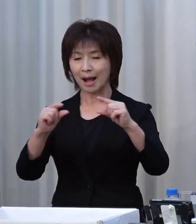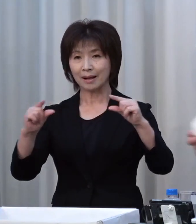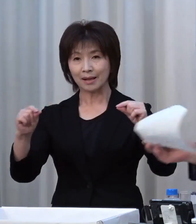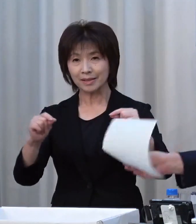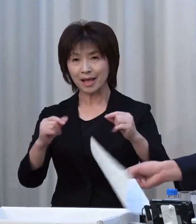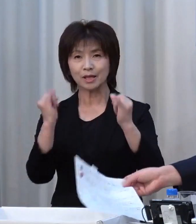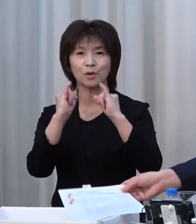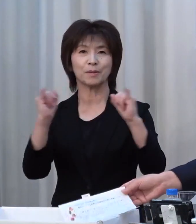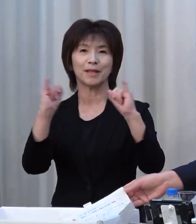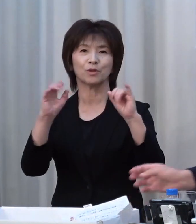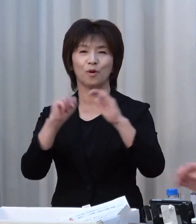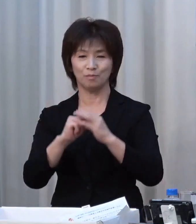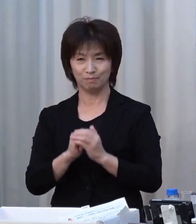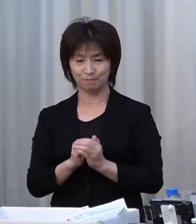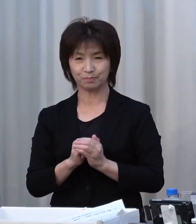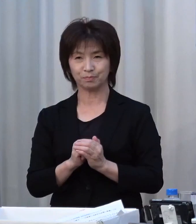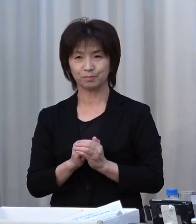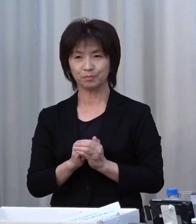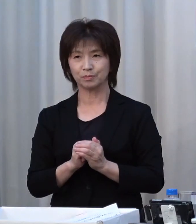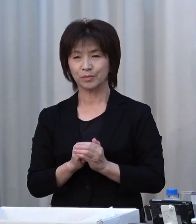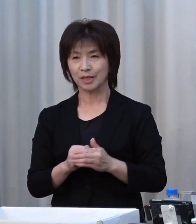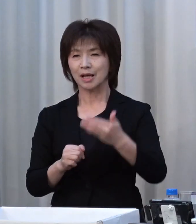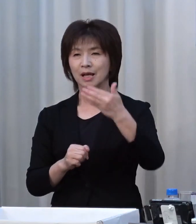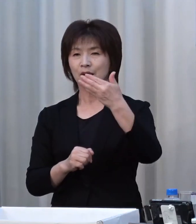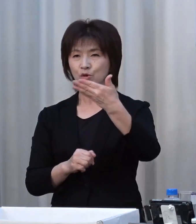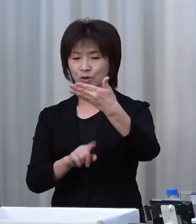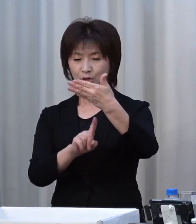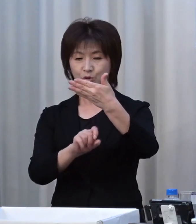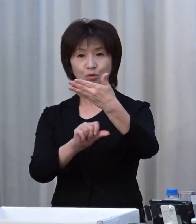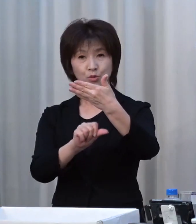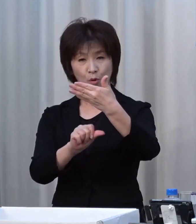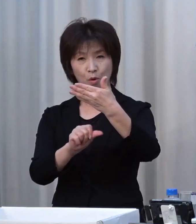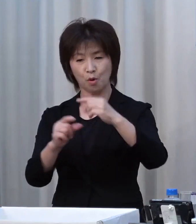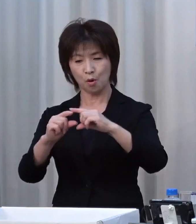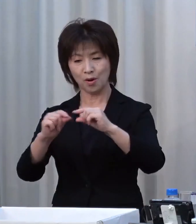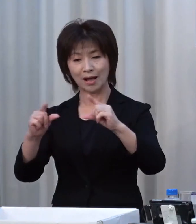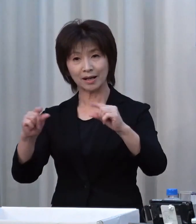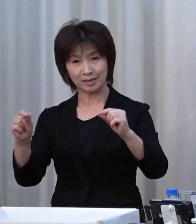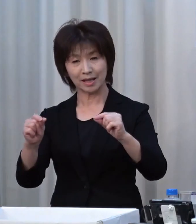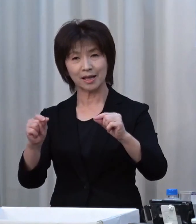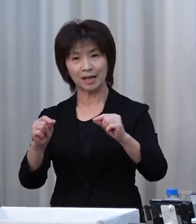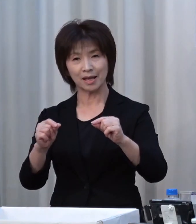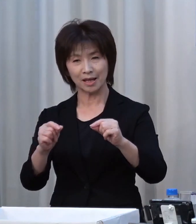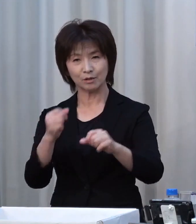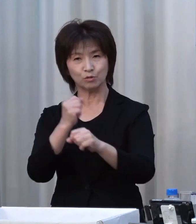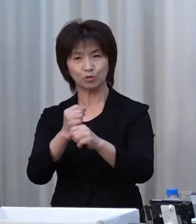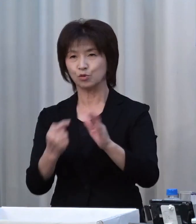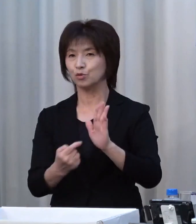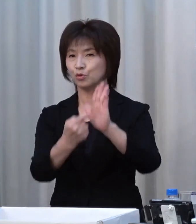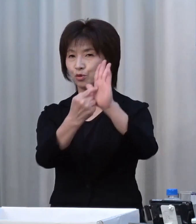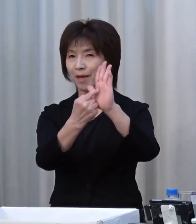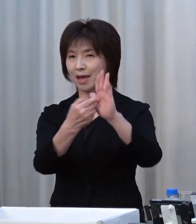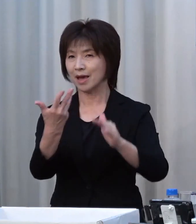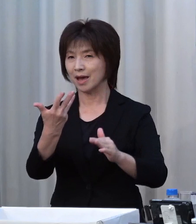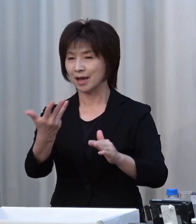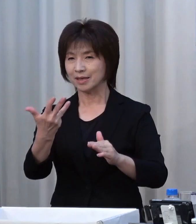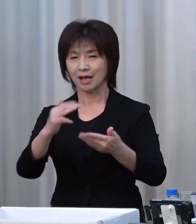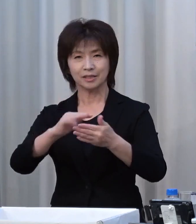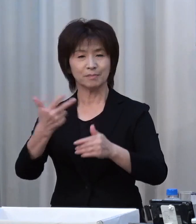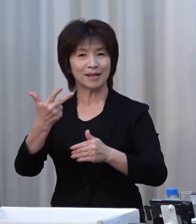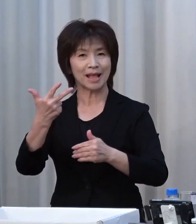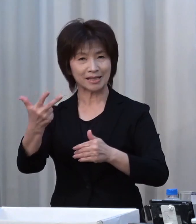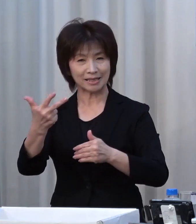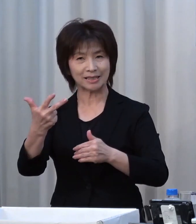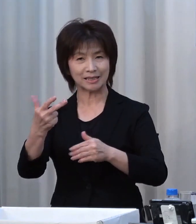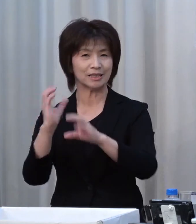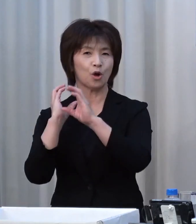イベントでございます。今月15日に落花生の一大産地である八街市で八街